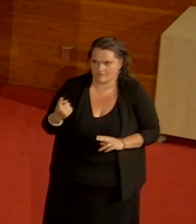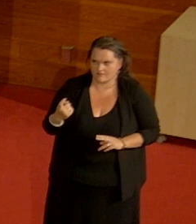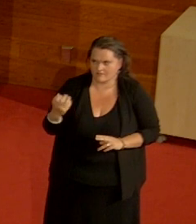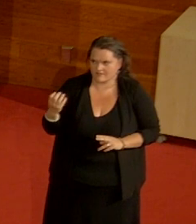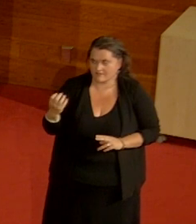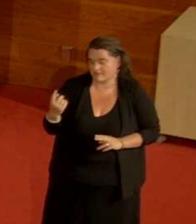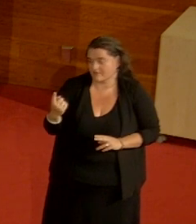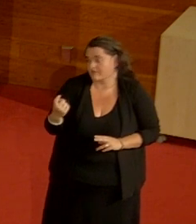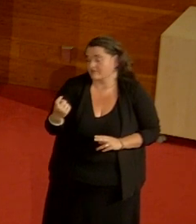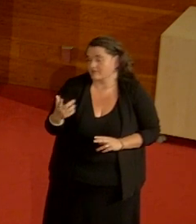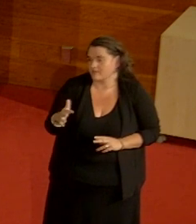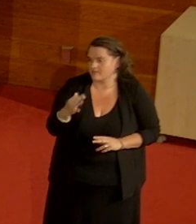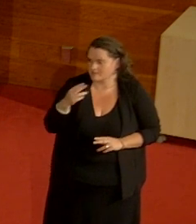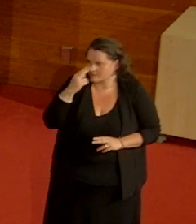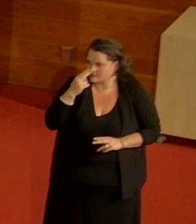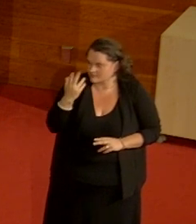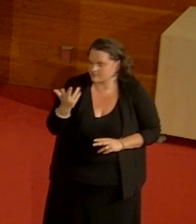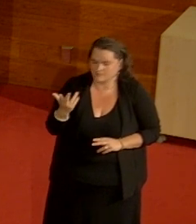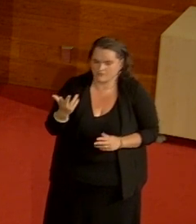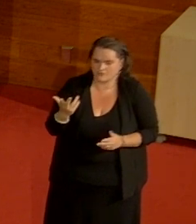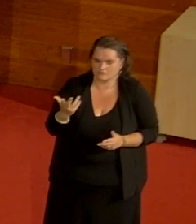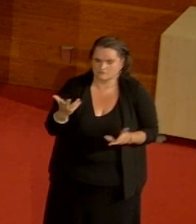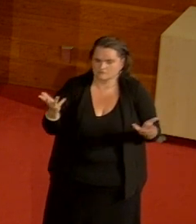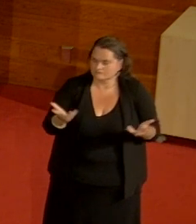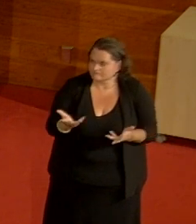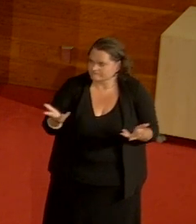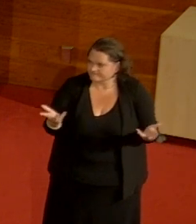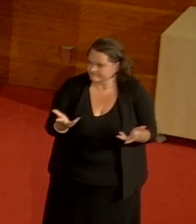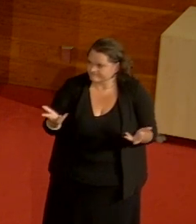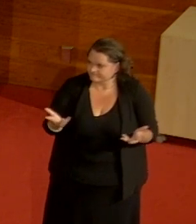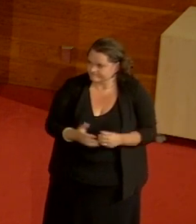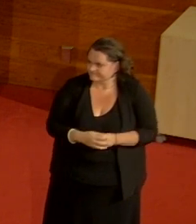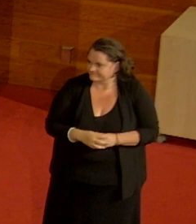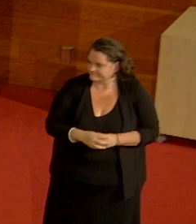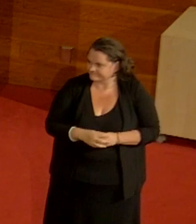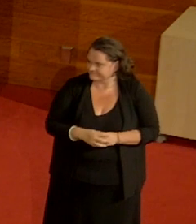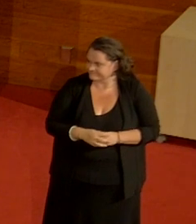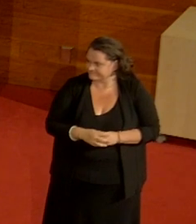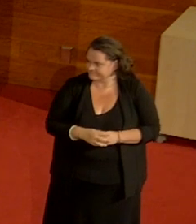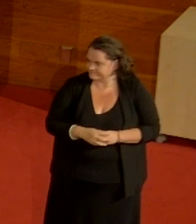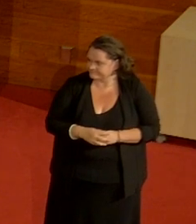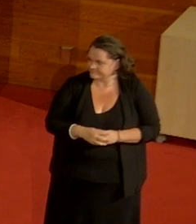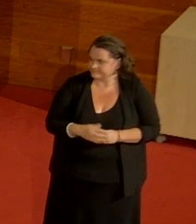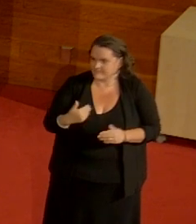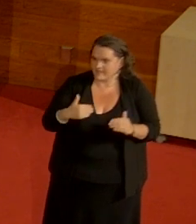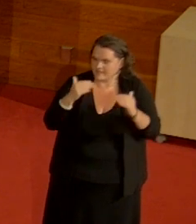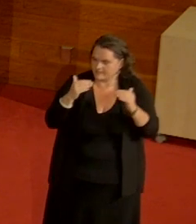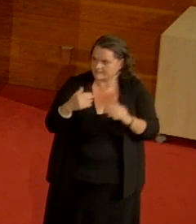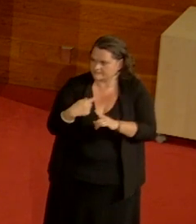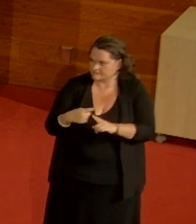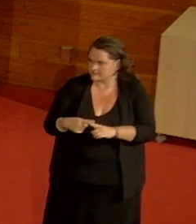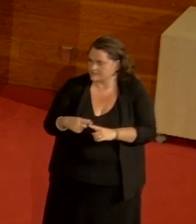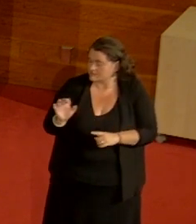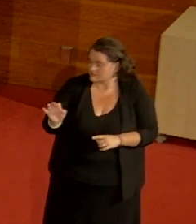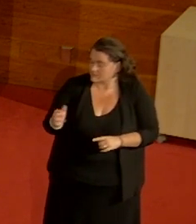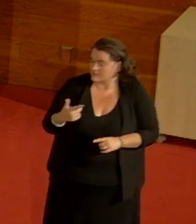porque habla sobre lo que está pasando y sobre lo que puede pasar Eh y y a muchos niveles efectivamente el